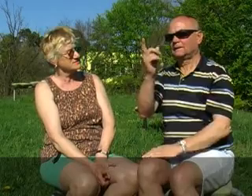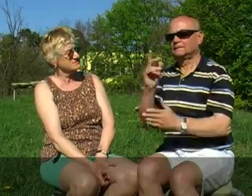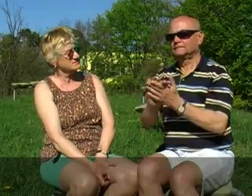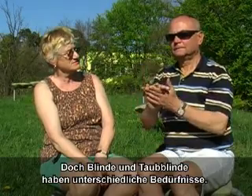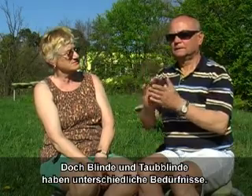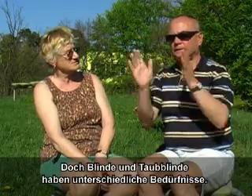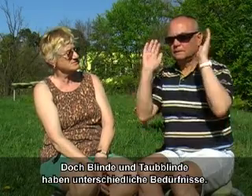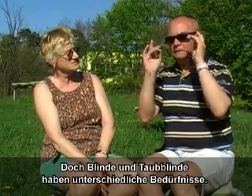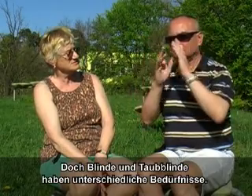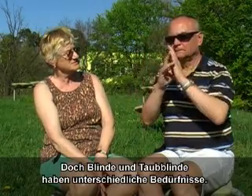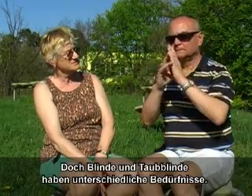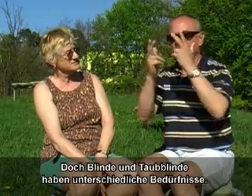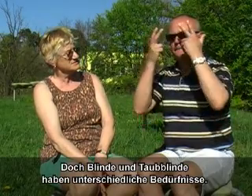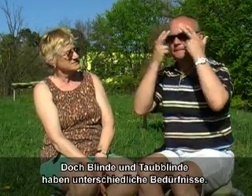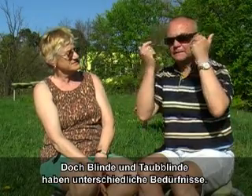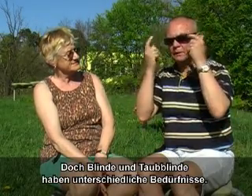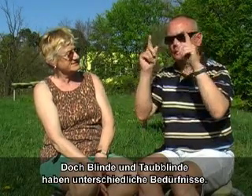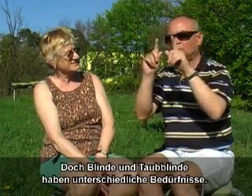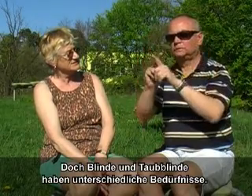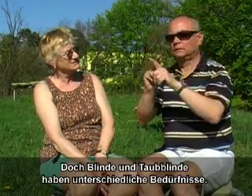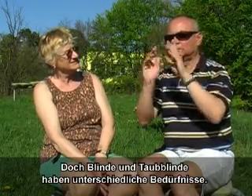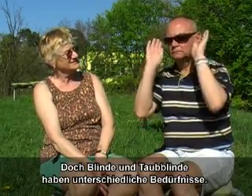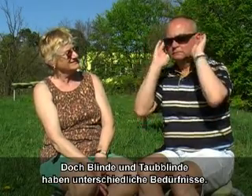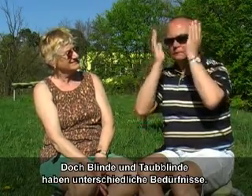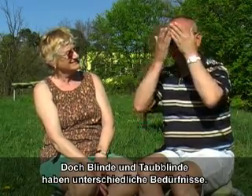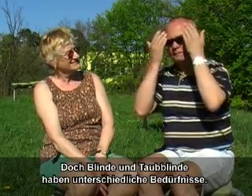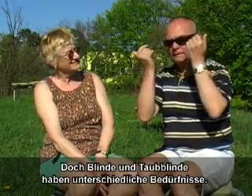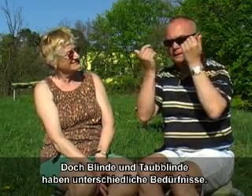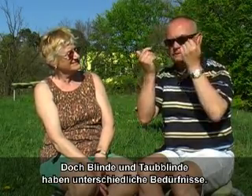Doch Blinde und Taubblinde haben unterschiedliche Bedürfnisse.